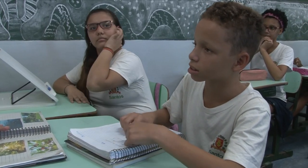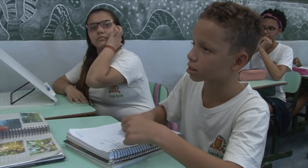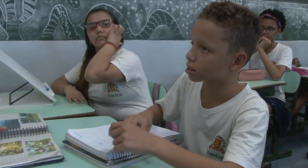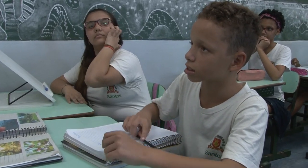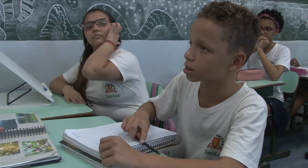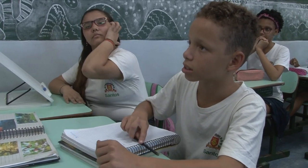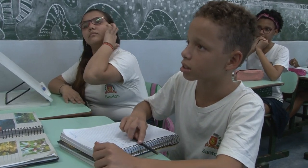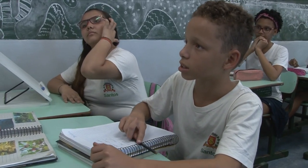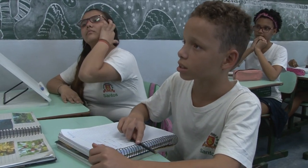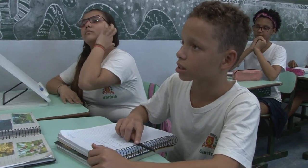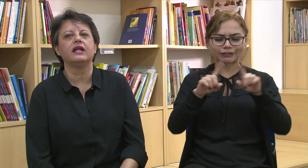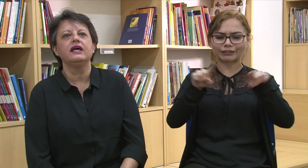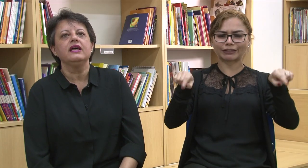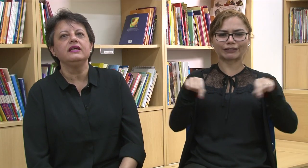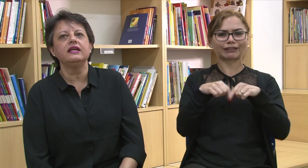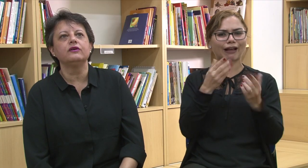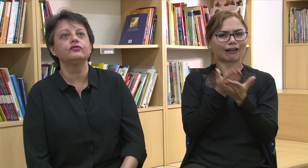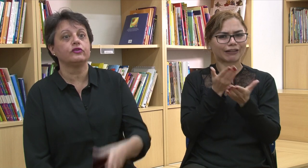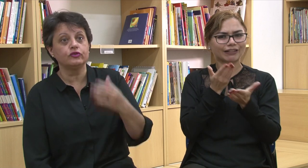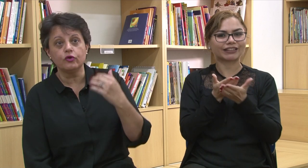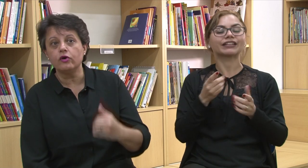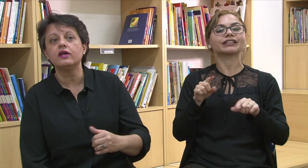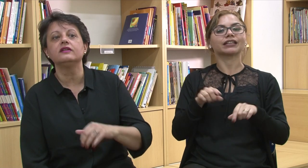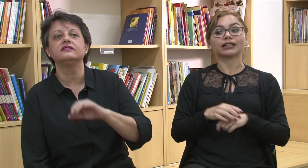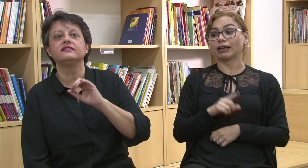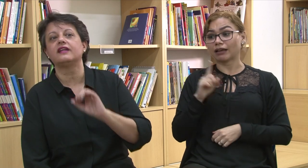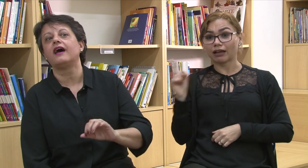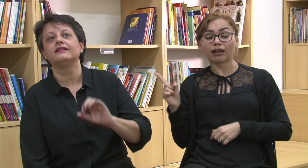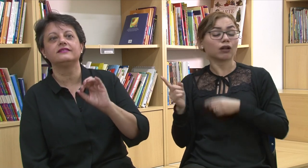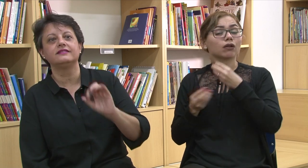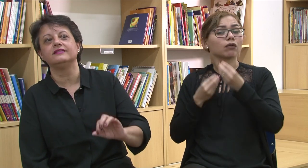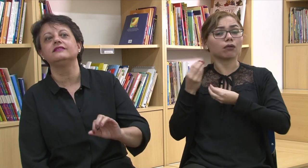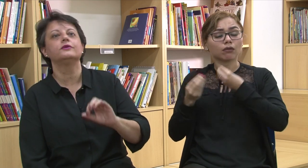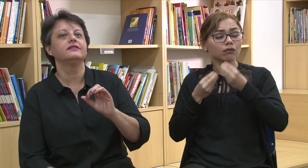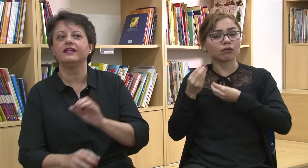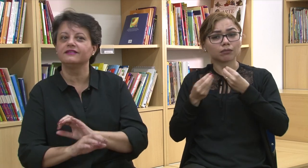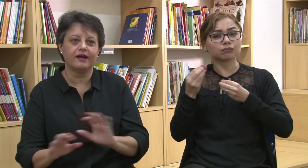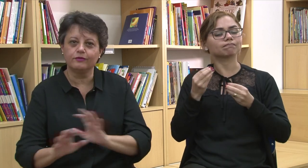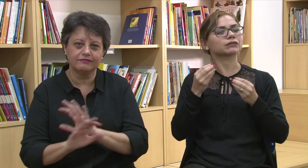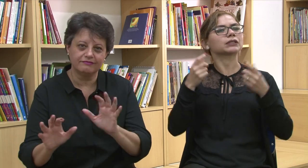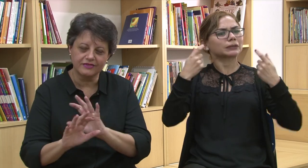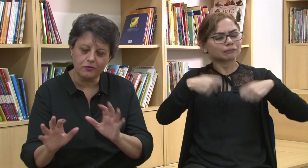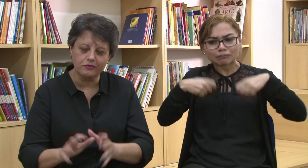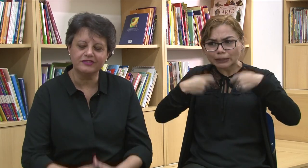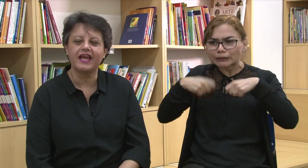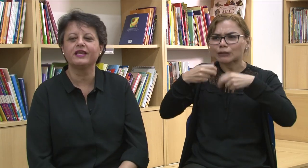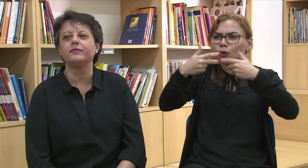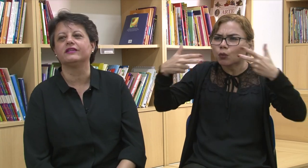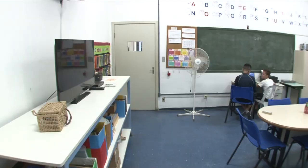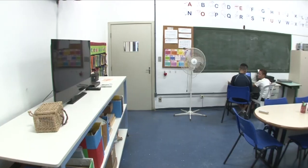vontade na sala de aula e eu só sou requisitada assim quando ele não não consegue mesmo.